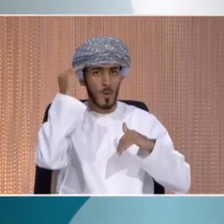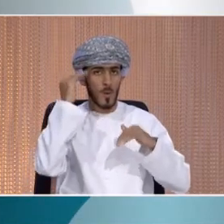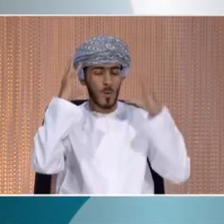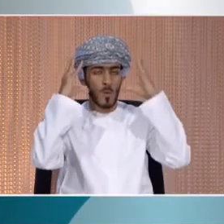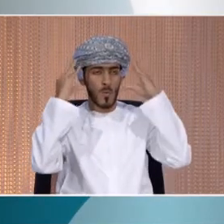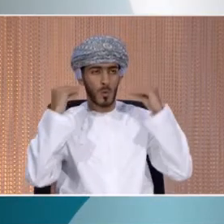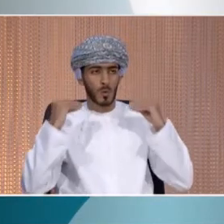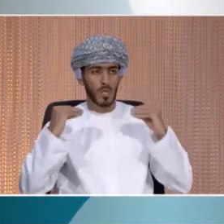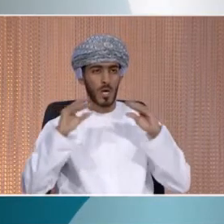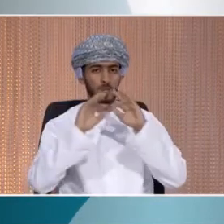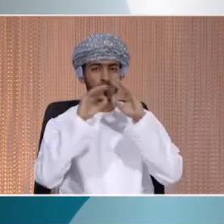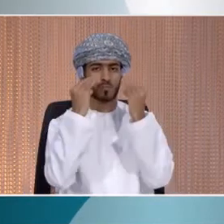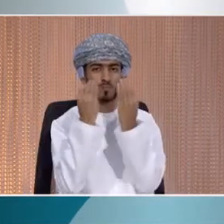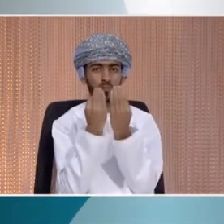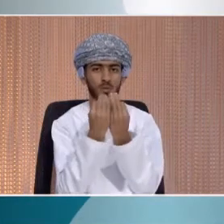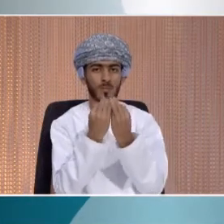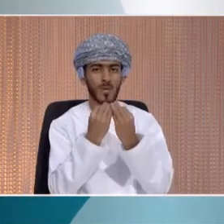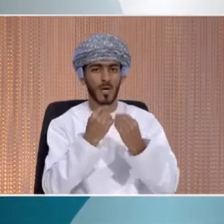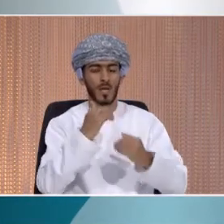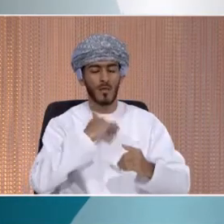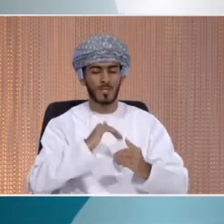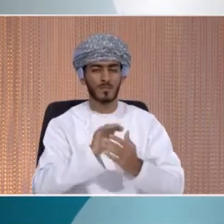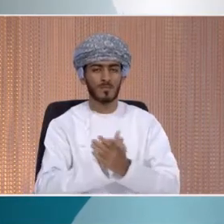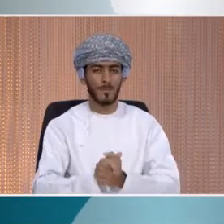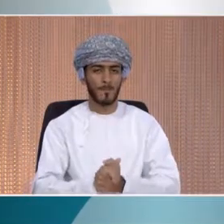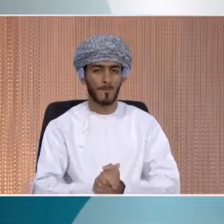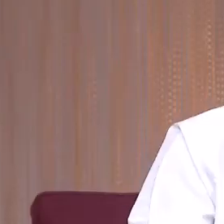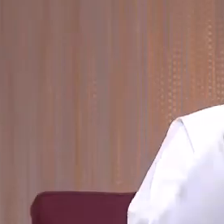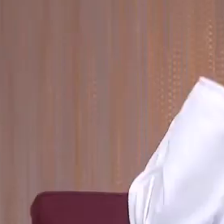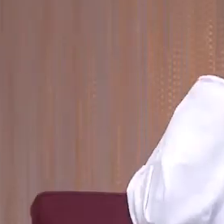مرحلة البلوغ والمراهقة والزواج.